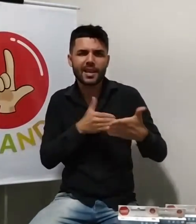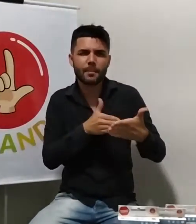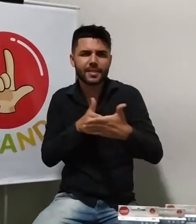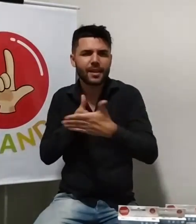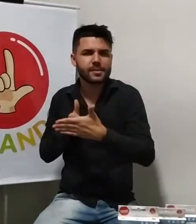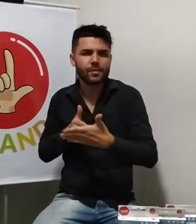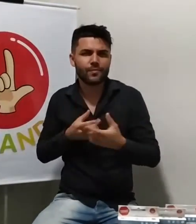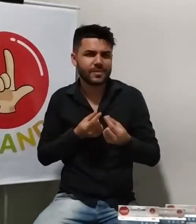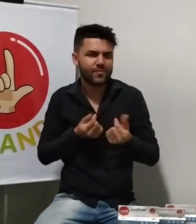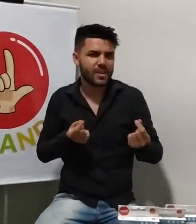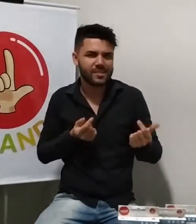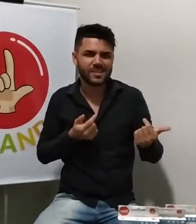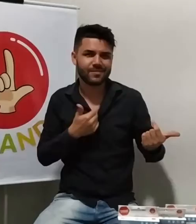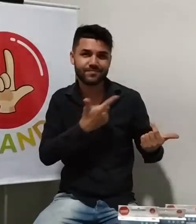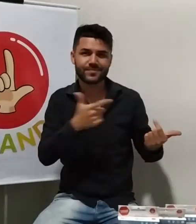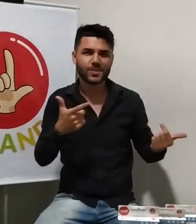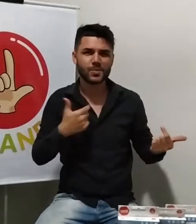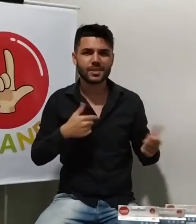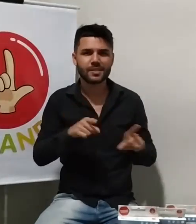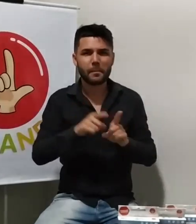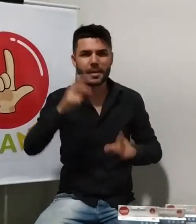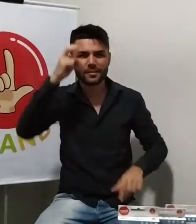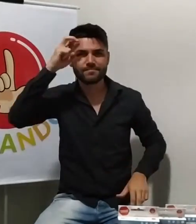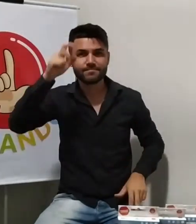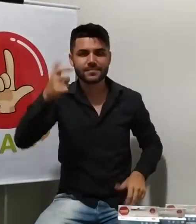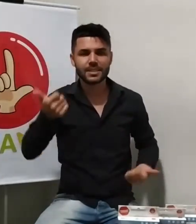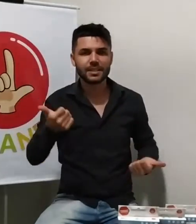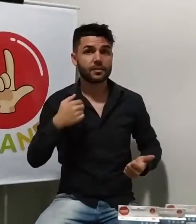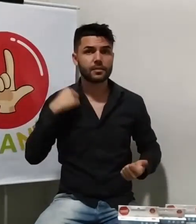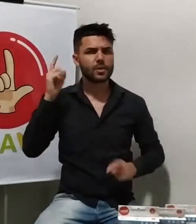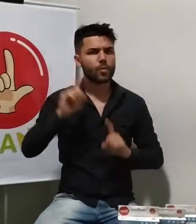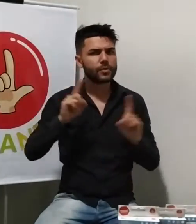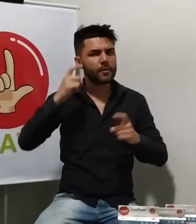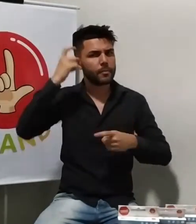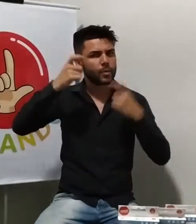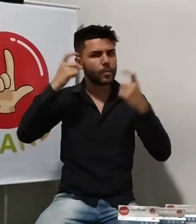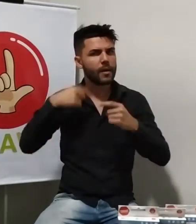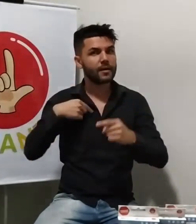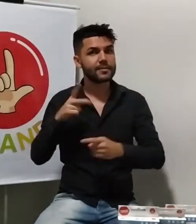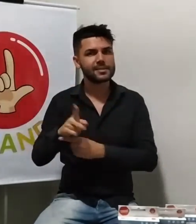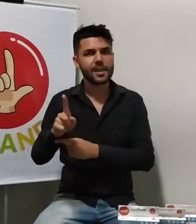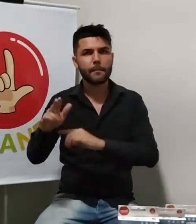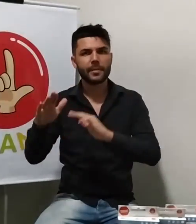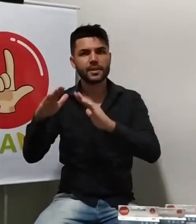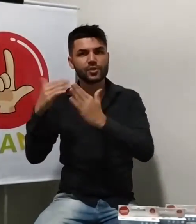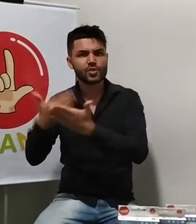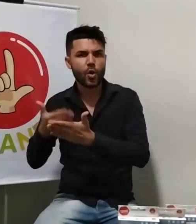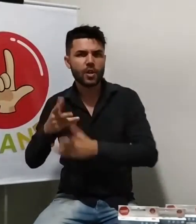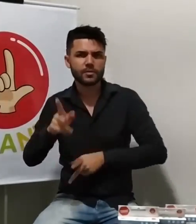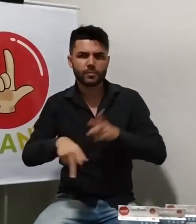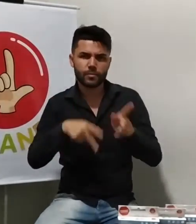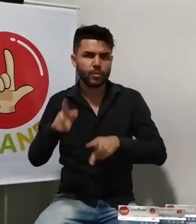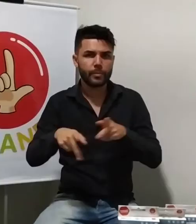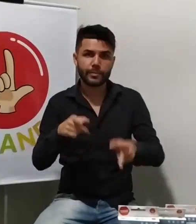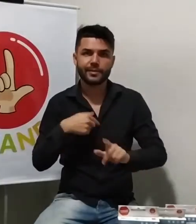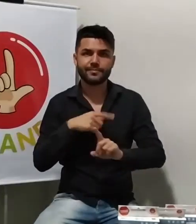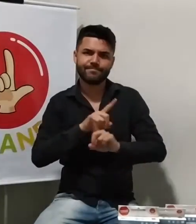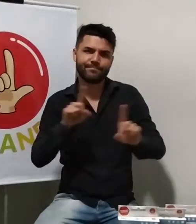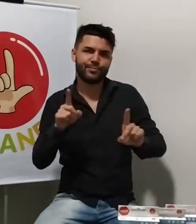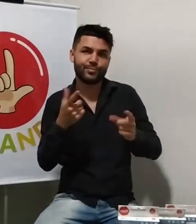até intelectuais. Eu não estava muito preocupado em justificar que eu sempre estudei em escolas públicas. Eu estava interessado em aprender como fazer. E eu me lembro